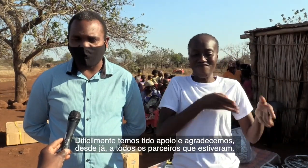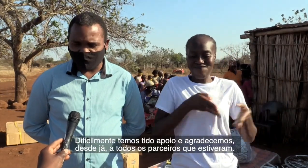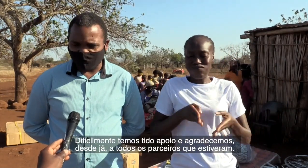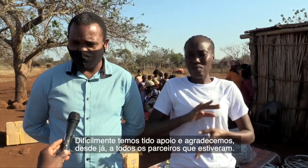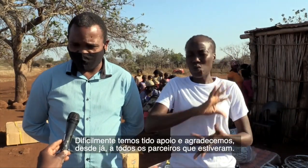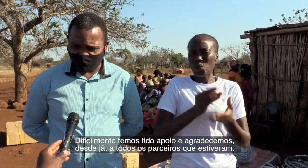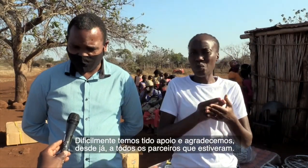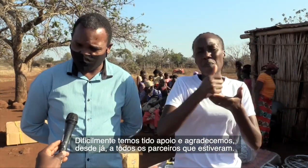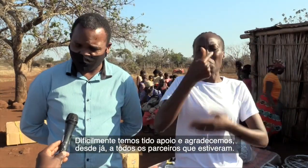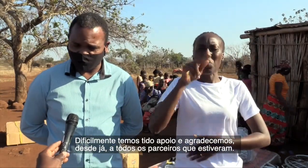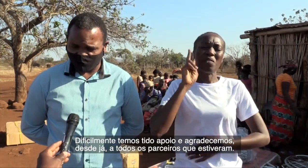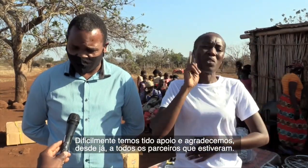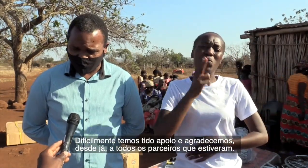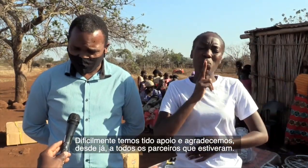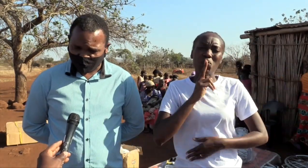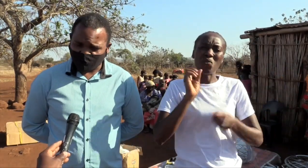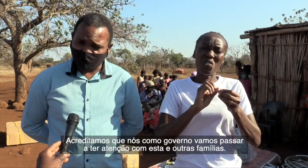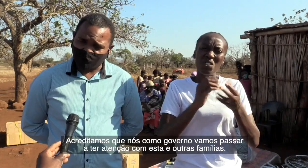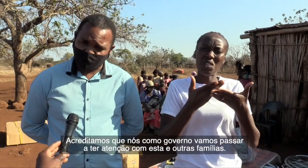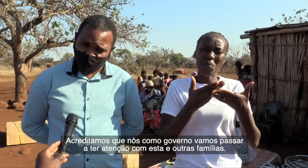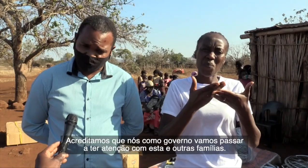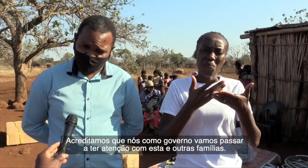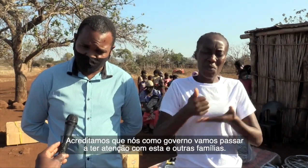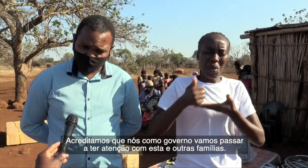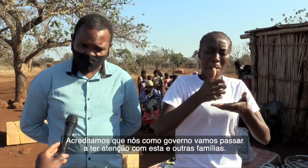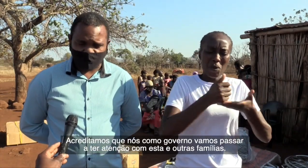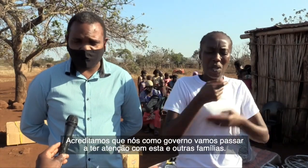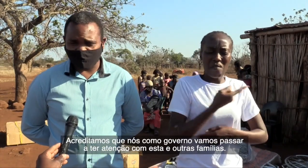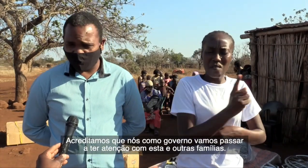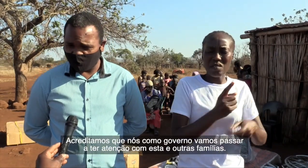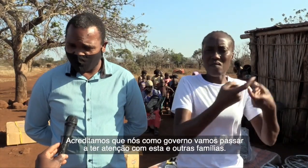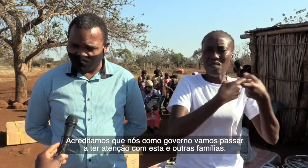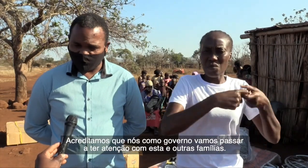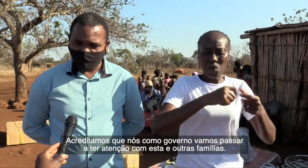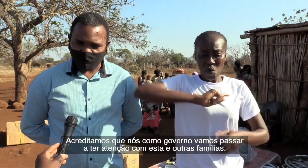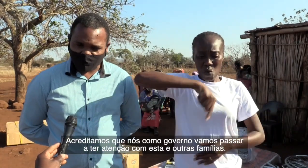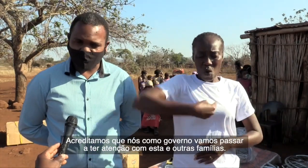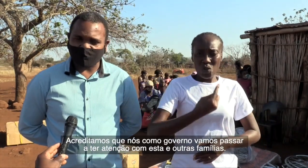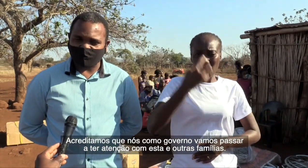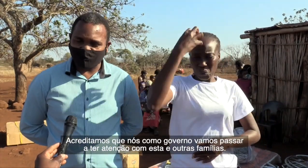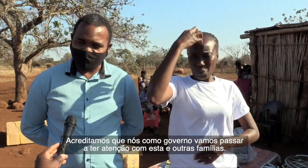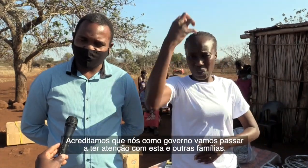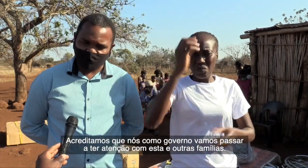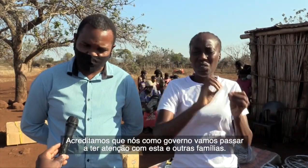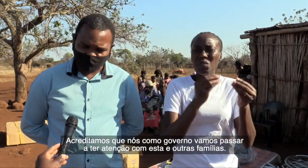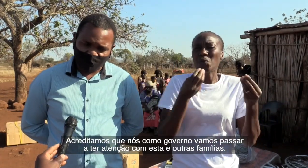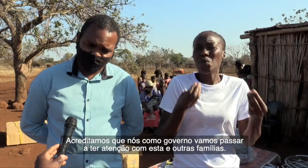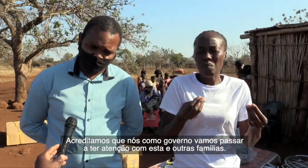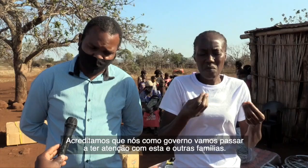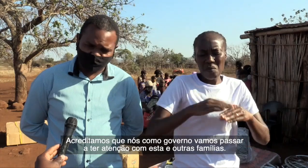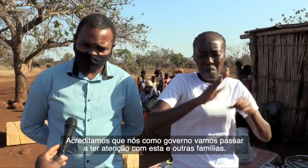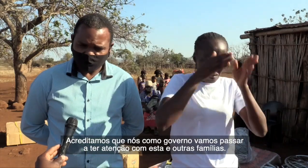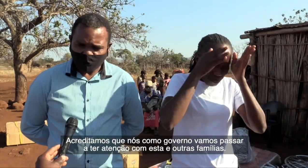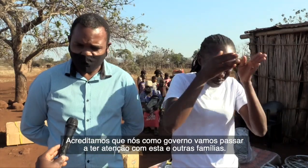e agradecemos desde já, dois parceiros que tiveram, no sentido de apoiar esta família. Acreditamos que nós, como governo, vamos passar a ter mais atenção a